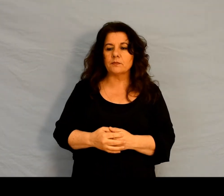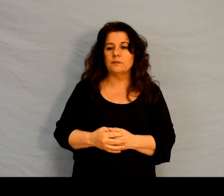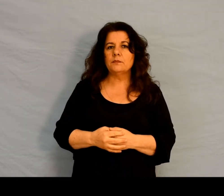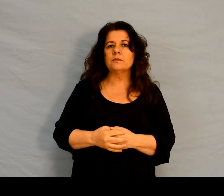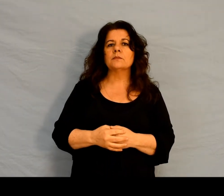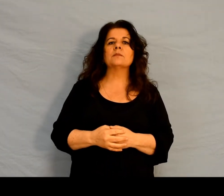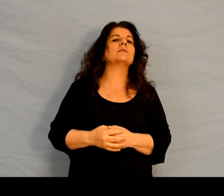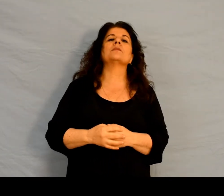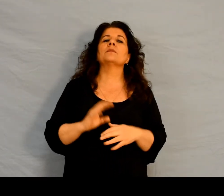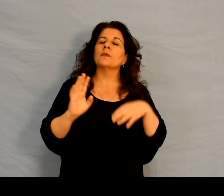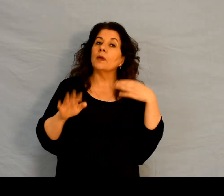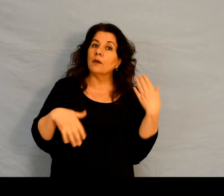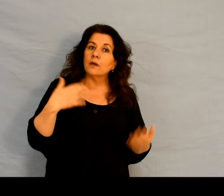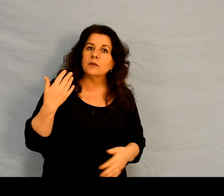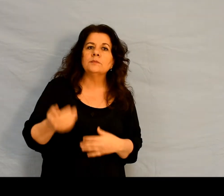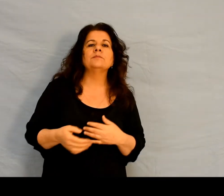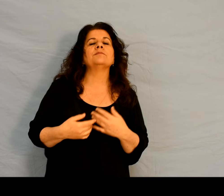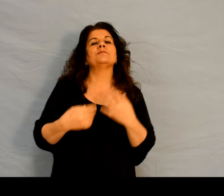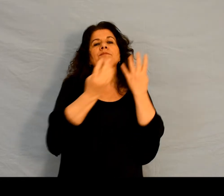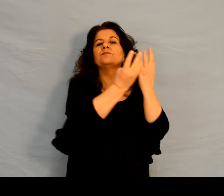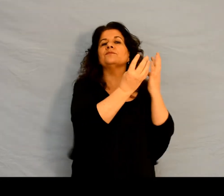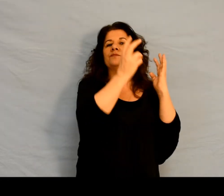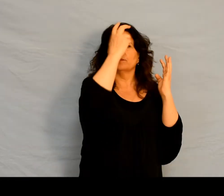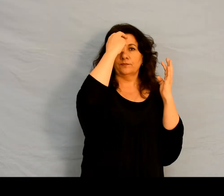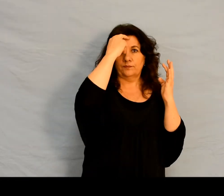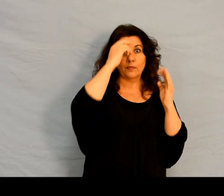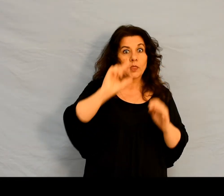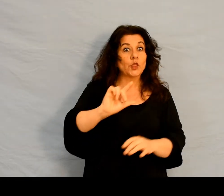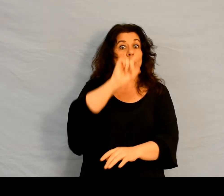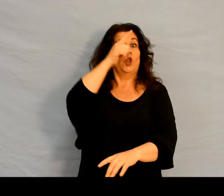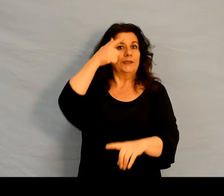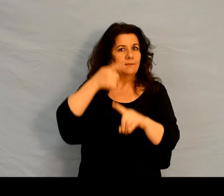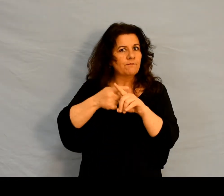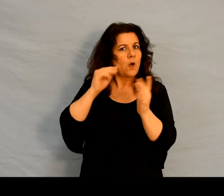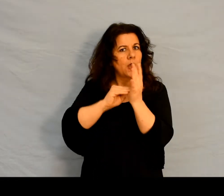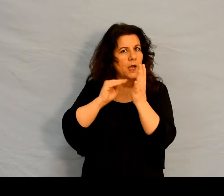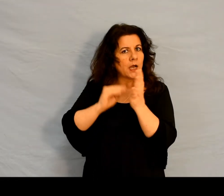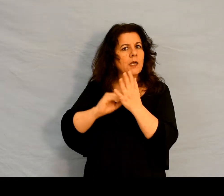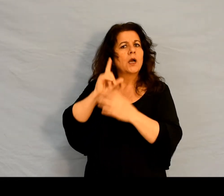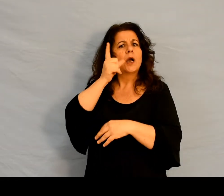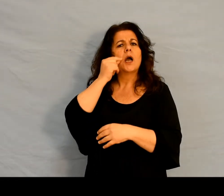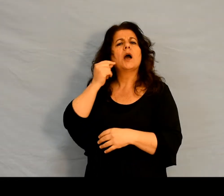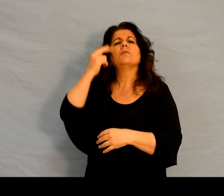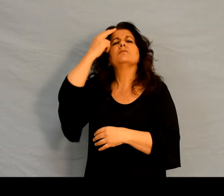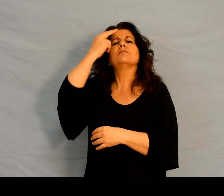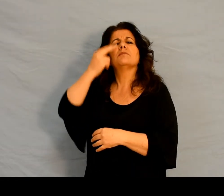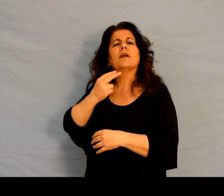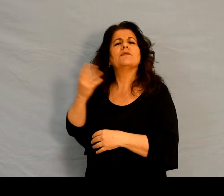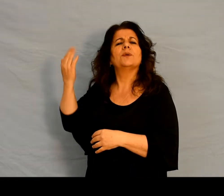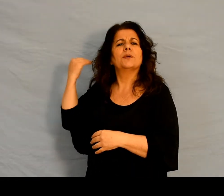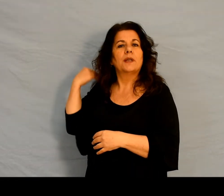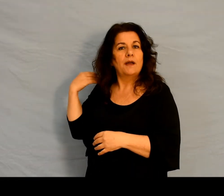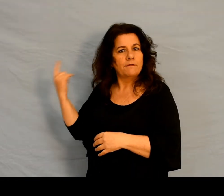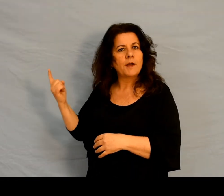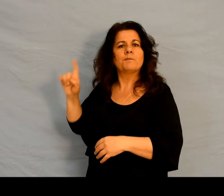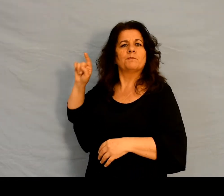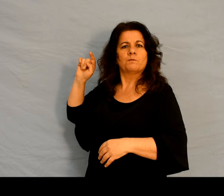Pour la seconde fois, les pharisiens convoquèrent l'homme qui avait été aveugle et lui